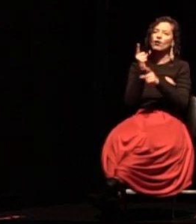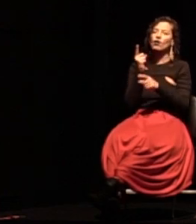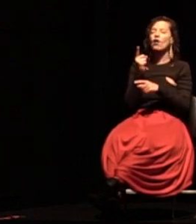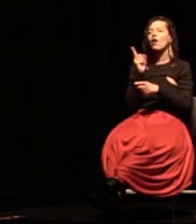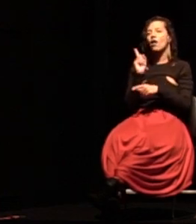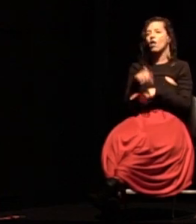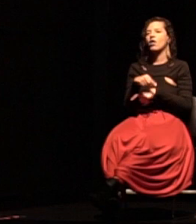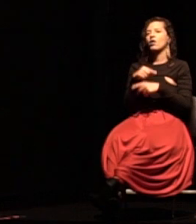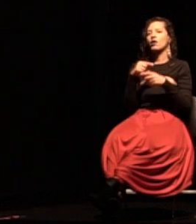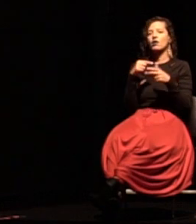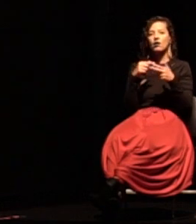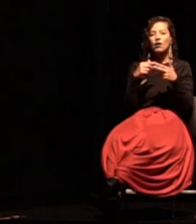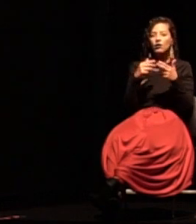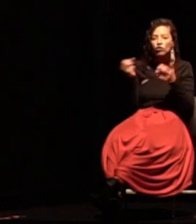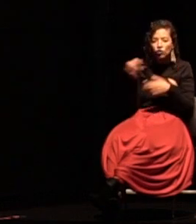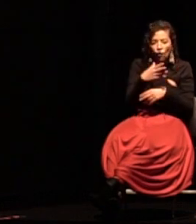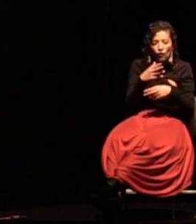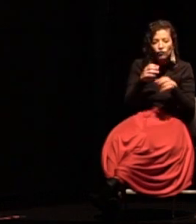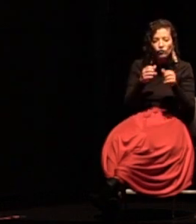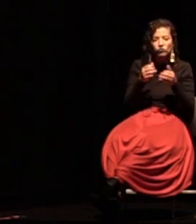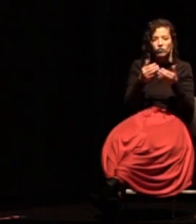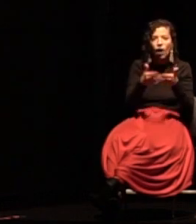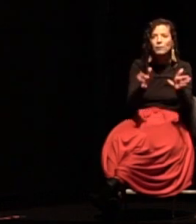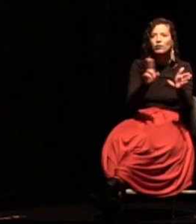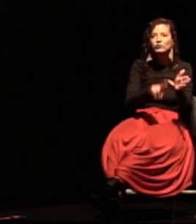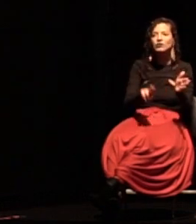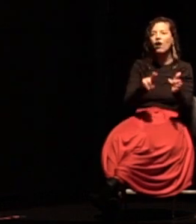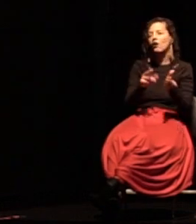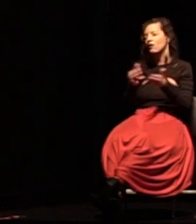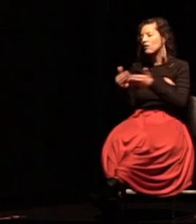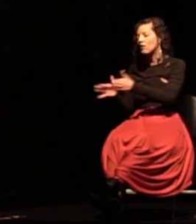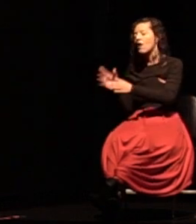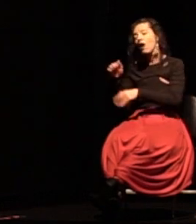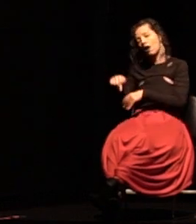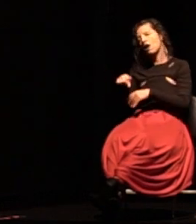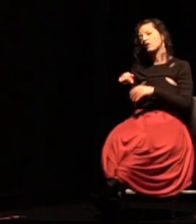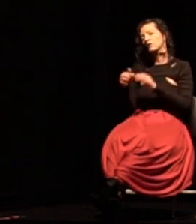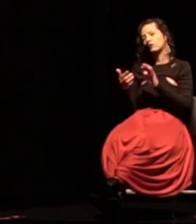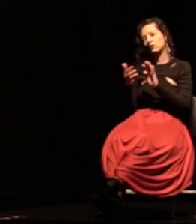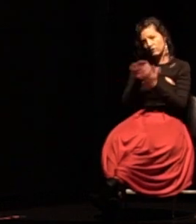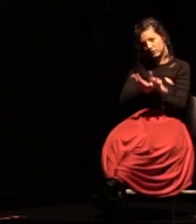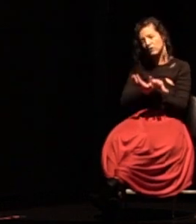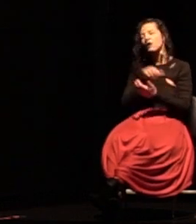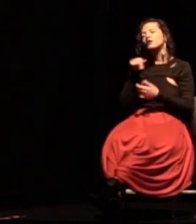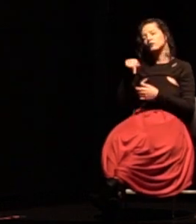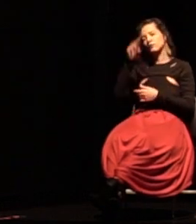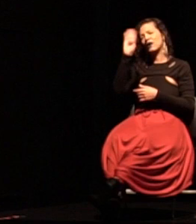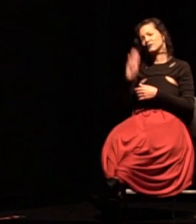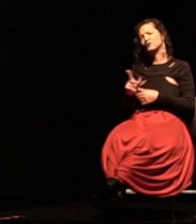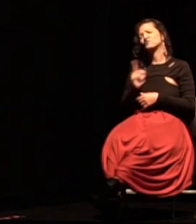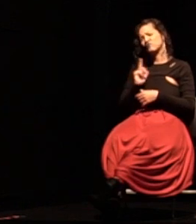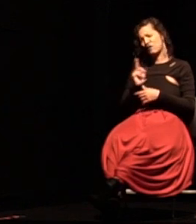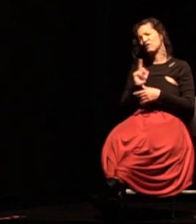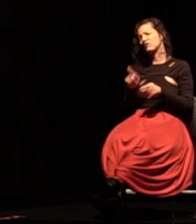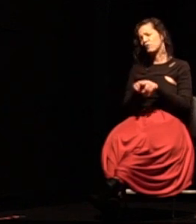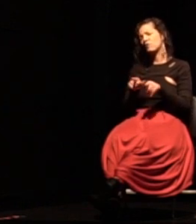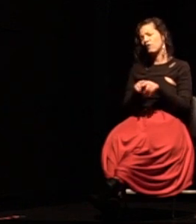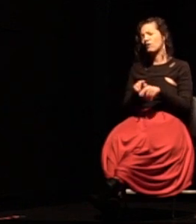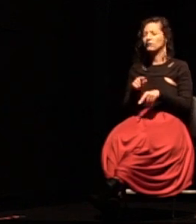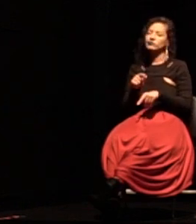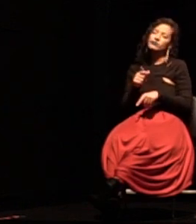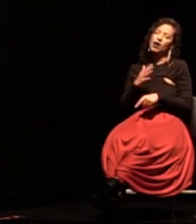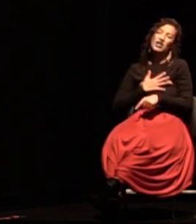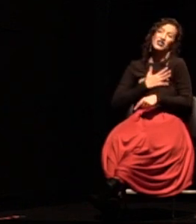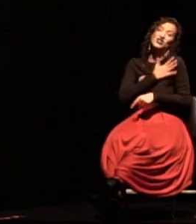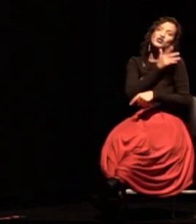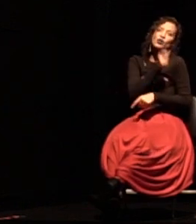inaugurar, era uma atitude de invenção que no Brasil existia também, apesar de toda a ditadura, porque nós